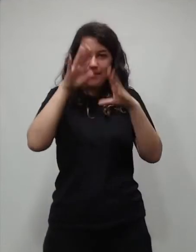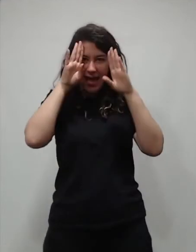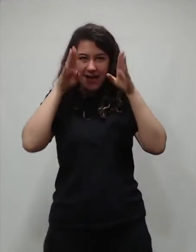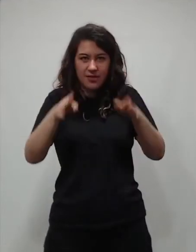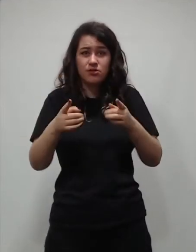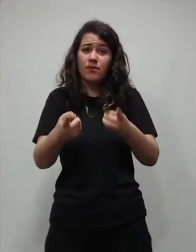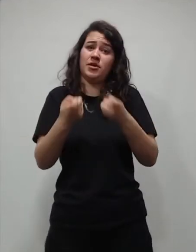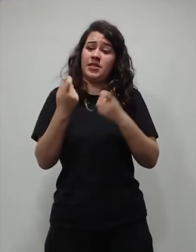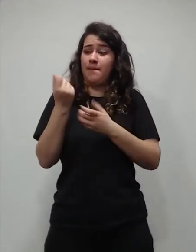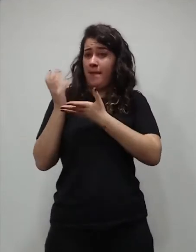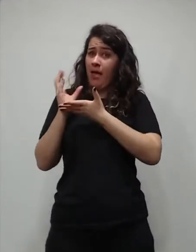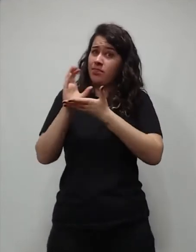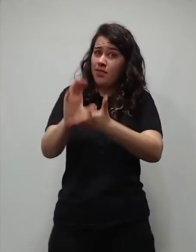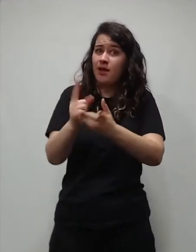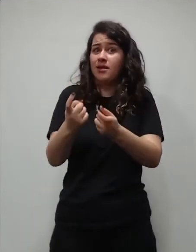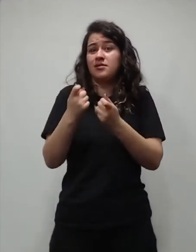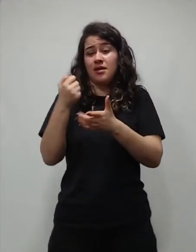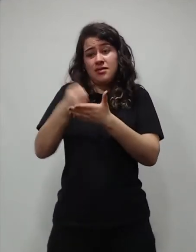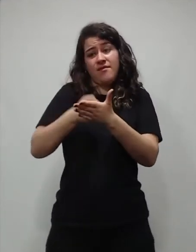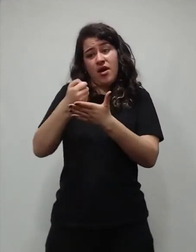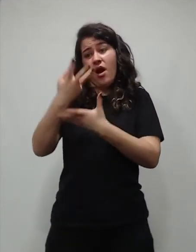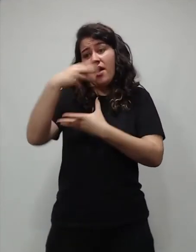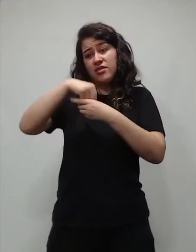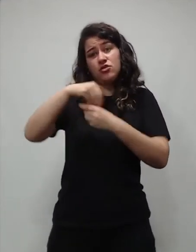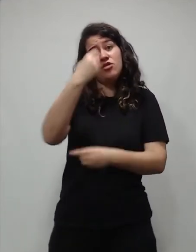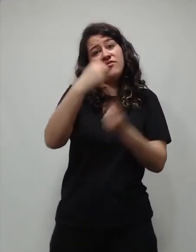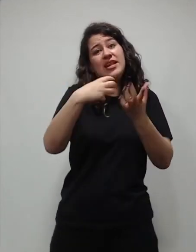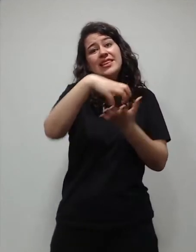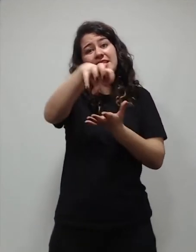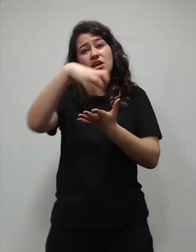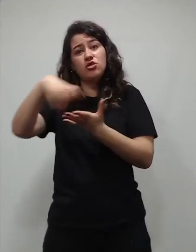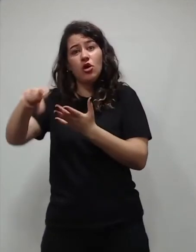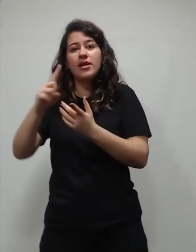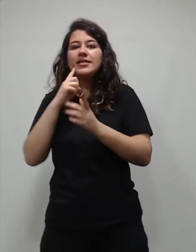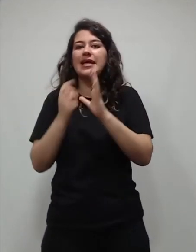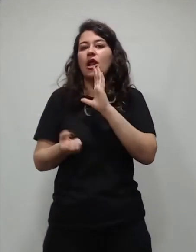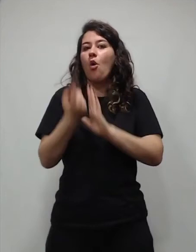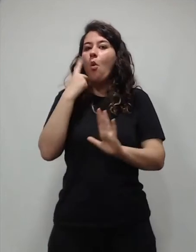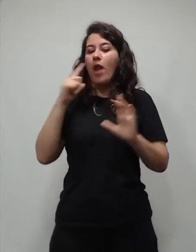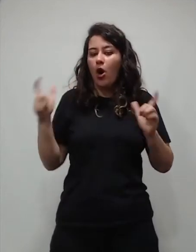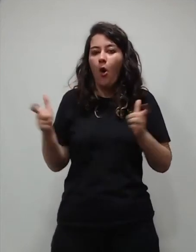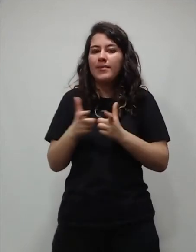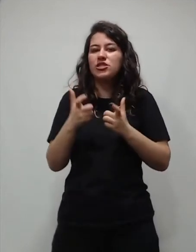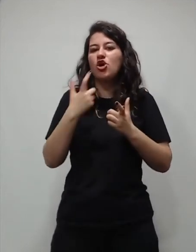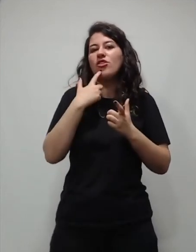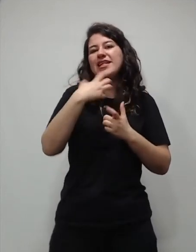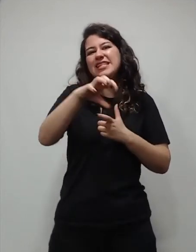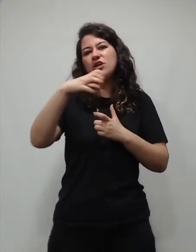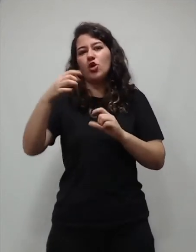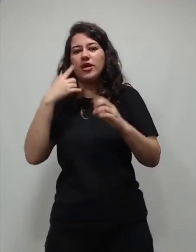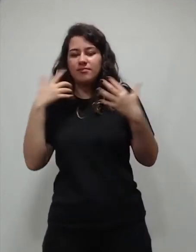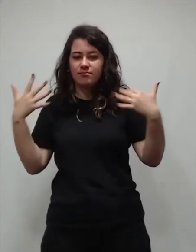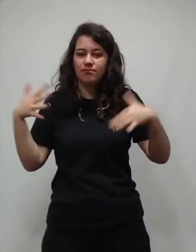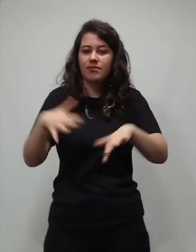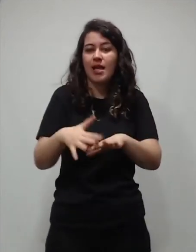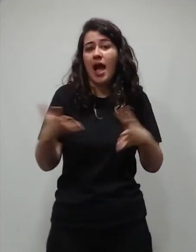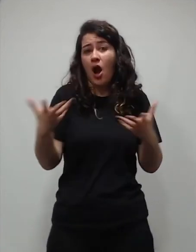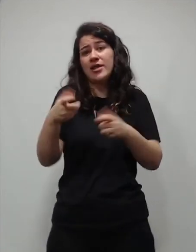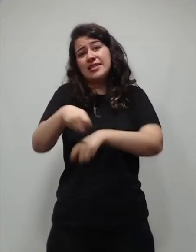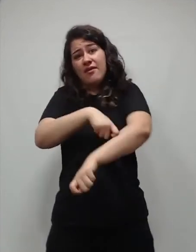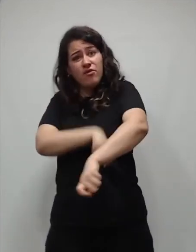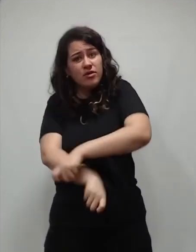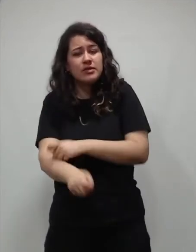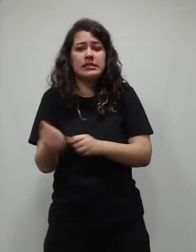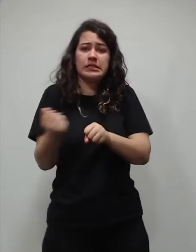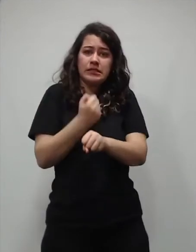exige presupuesto, exige movilización intersectorial. Se creó una comisión intersectorial. Se están haciendo esfuerzos